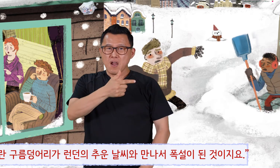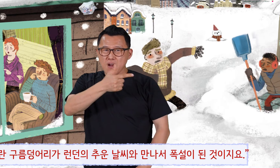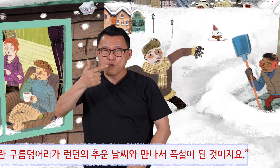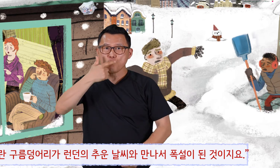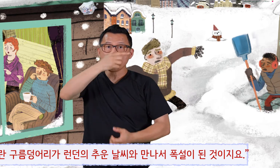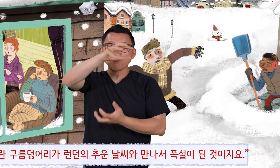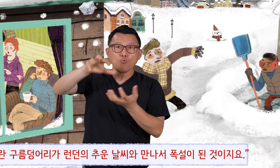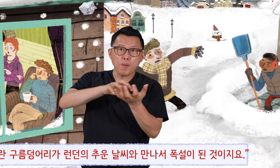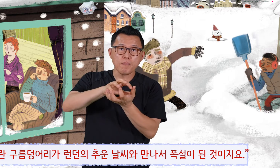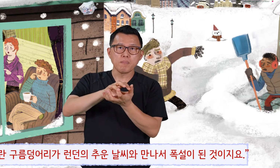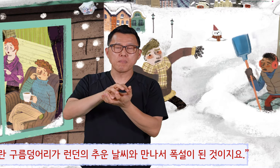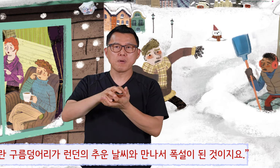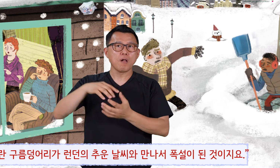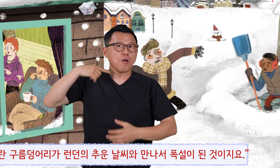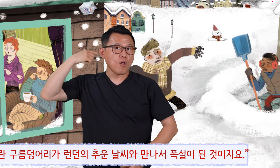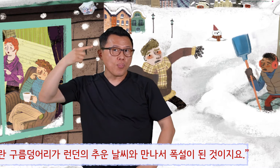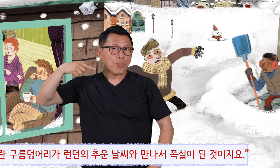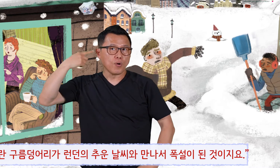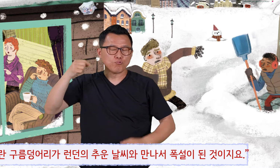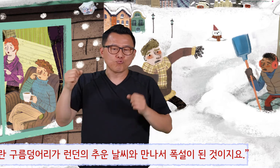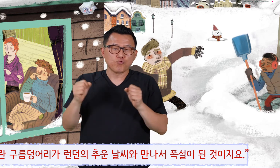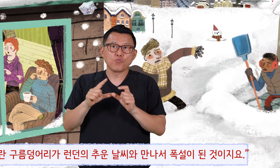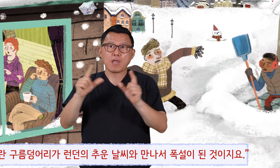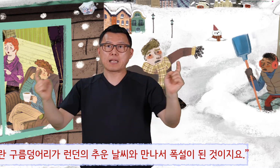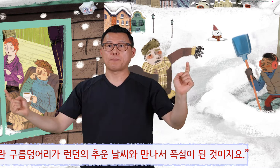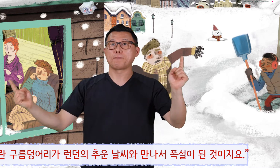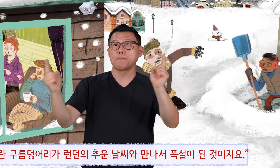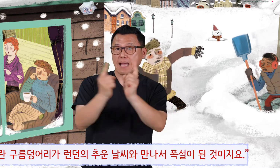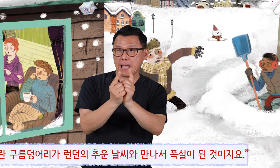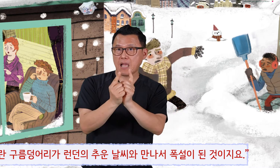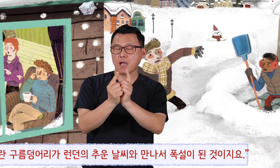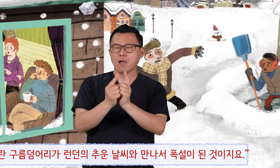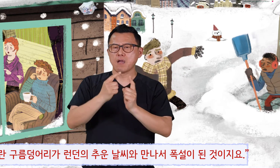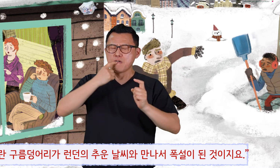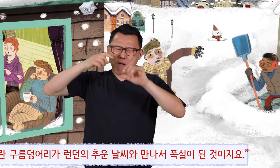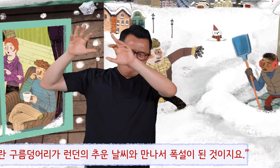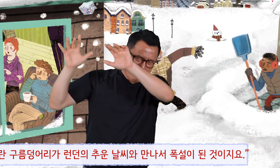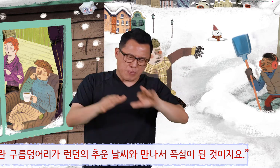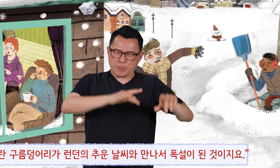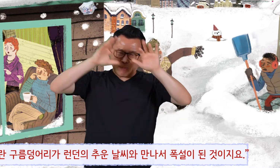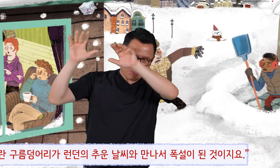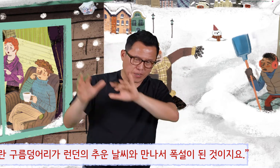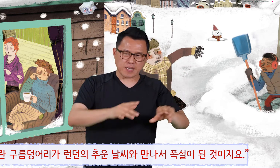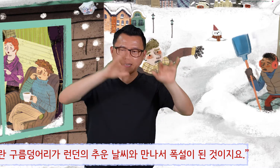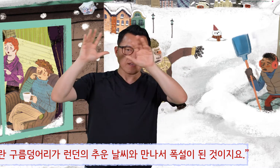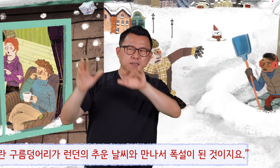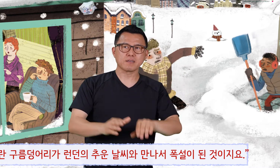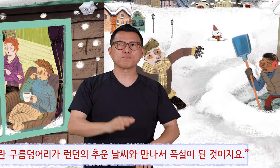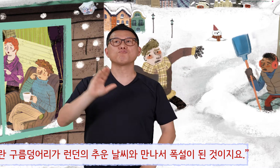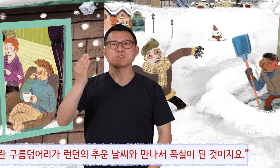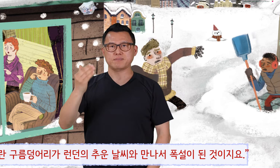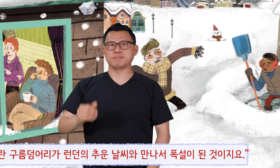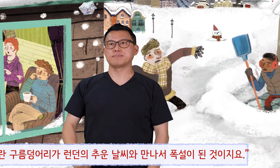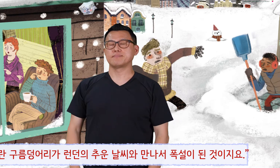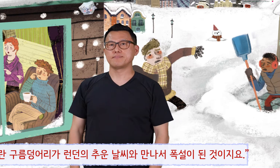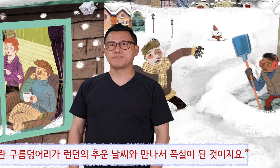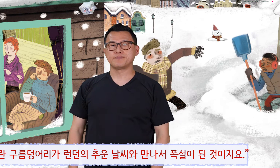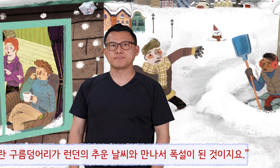이 커다란 구름 덩어리가 런던의 추운 날씨와 만나서 폭설이 된 것이지요.